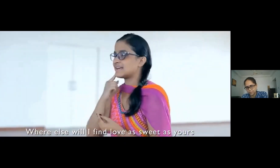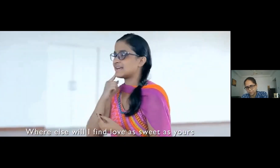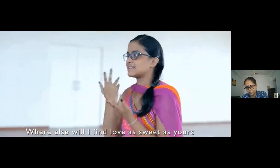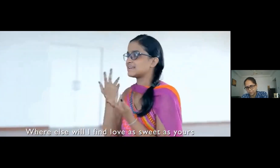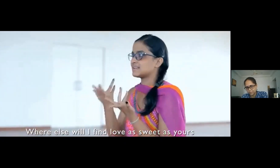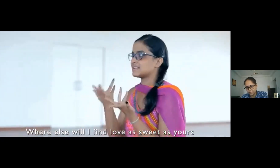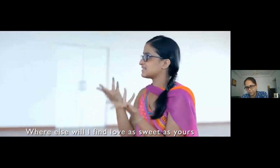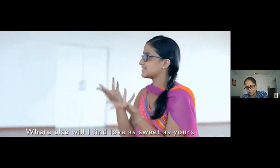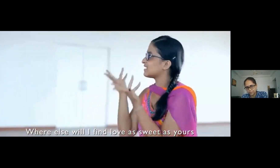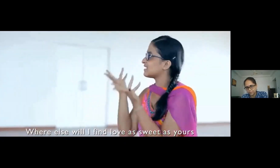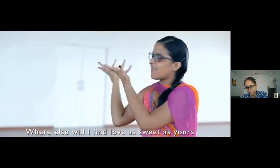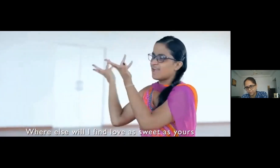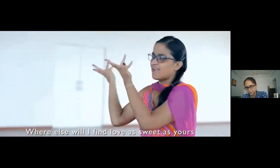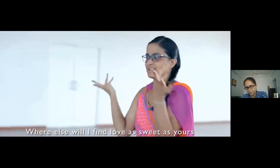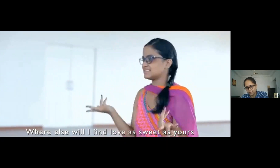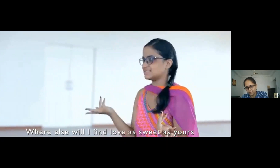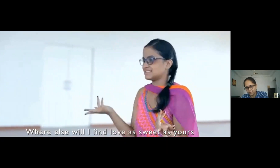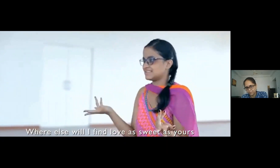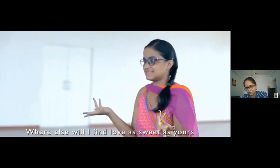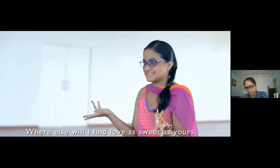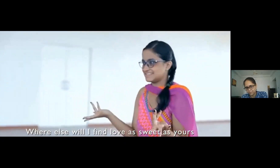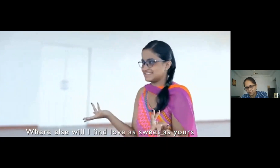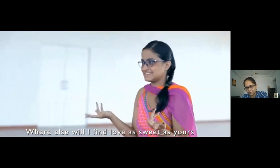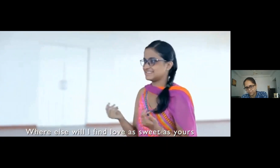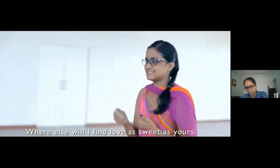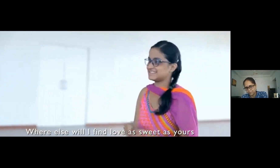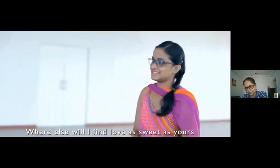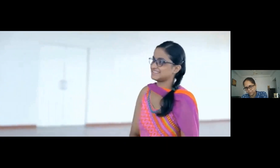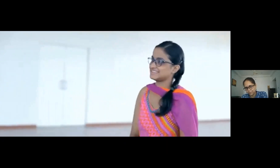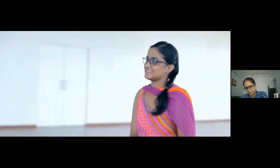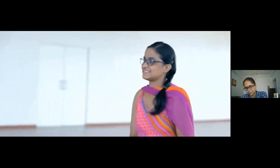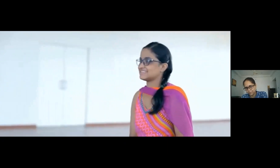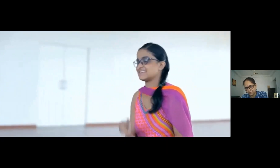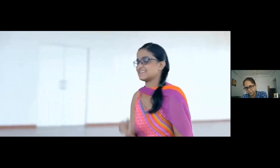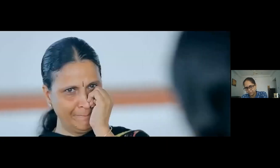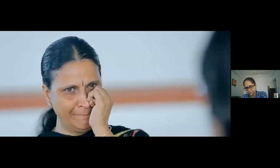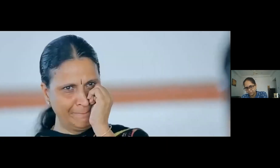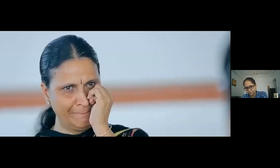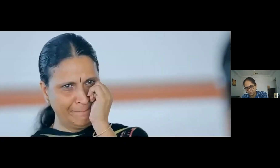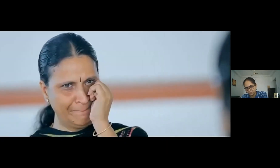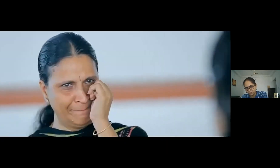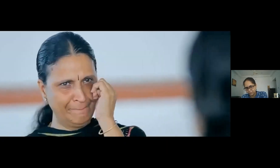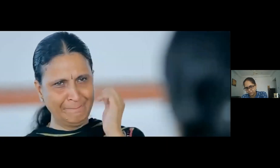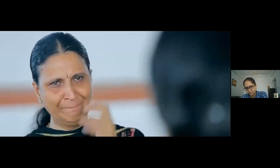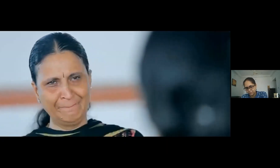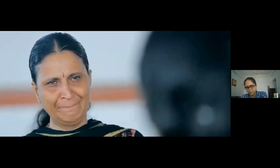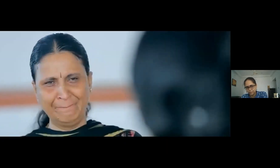ಅಕ್ಕರೆಯ ಸಿಹಿ ಇನ್ನೆಲ್ಲಿದೆ ಅಮ್ಮ